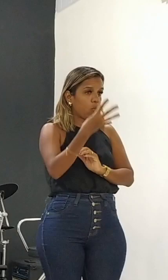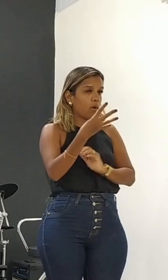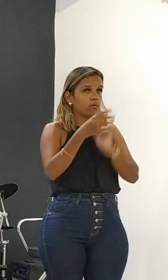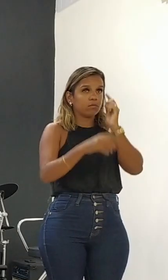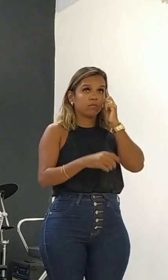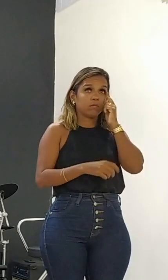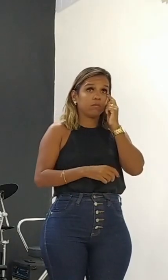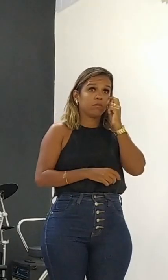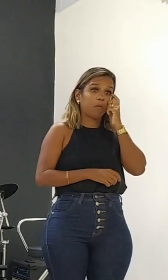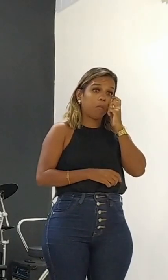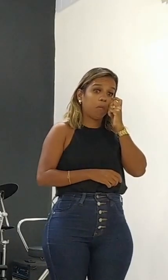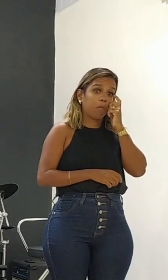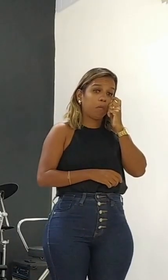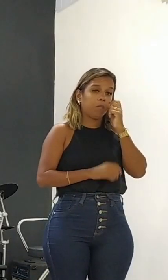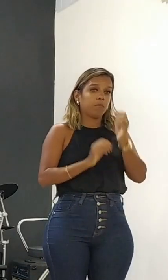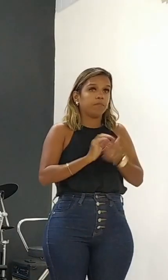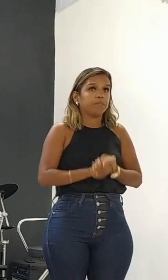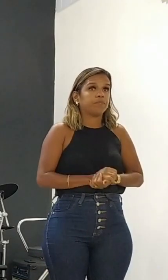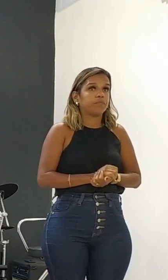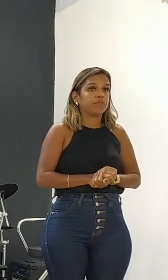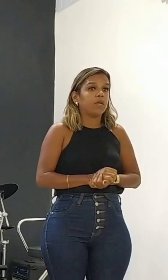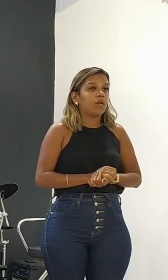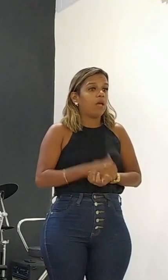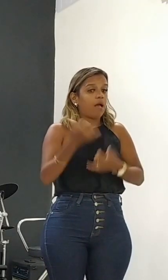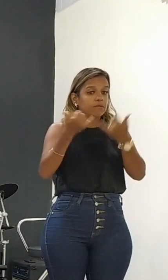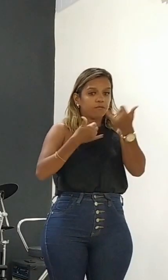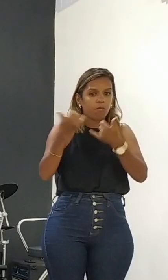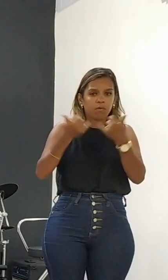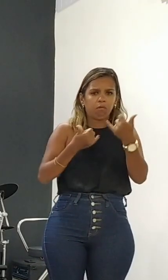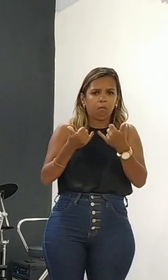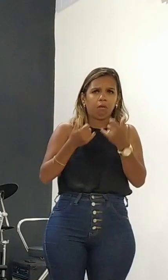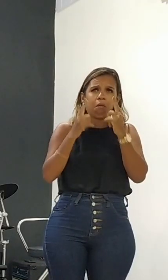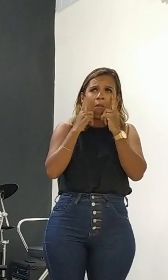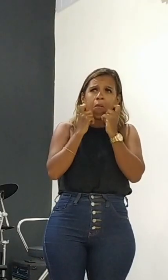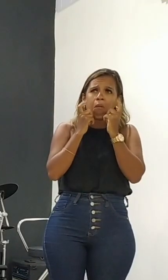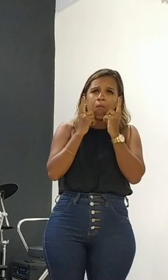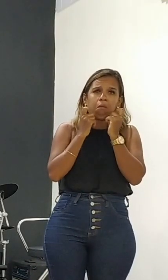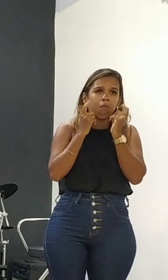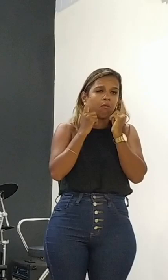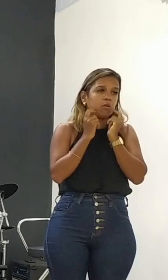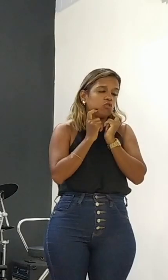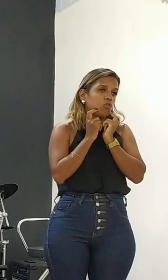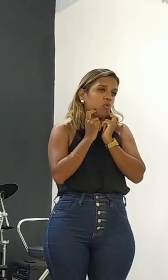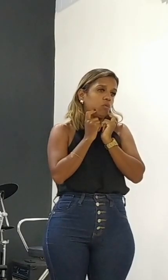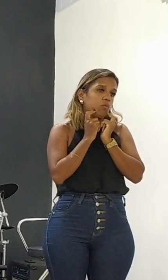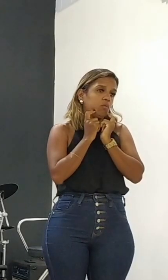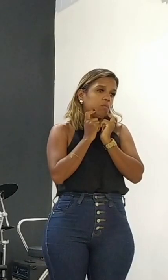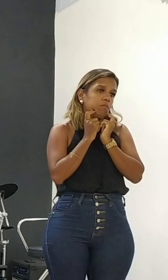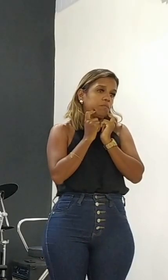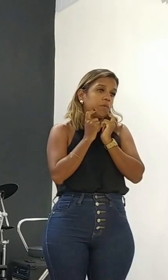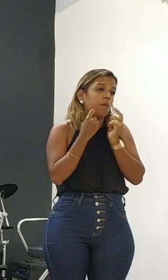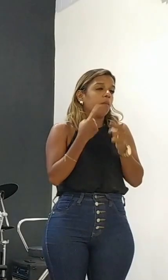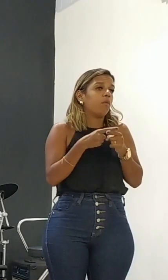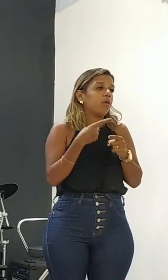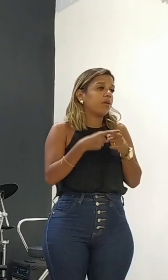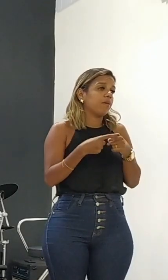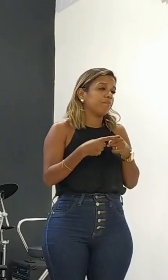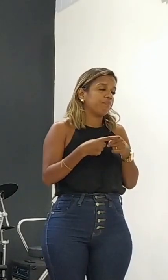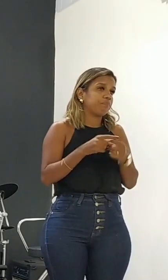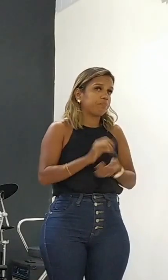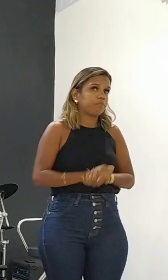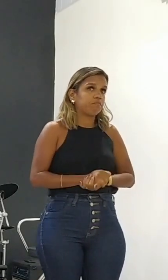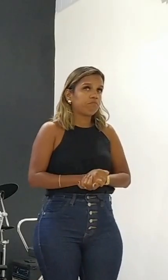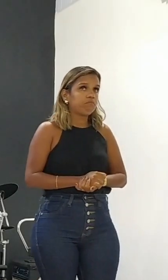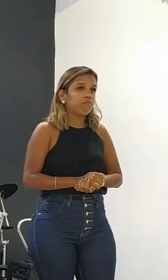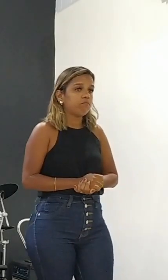essas palavras, assentei-me, chorei e lamentei por alguns dias. Porque, irmãos, a